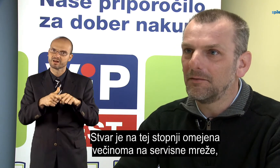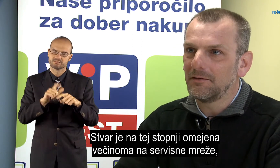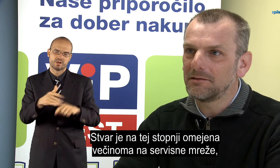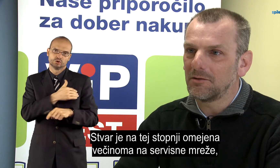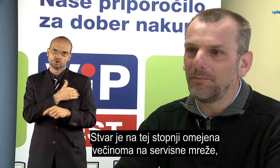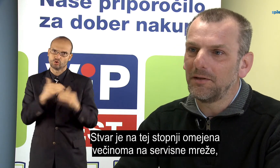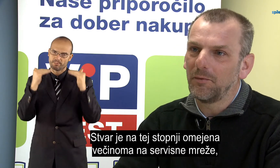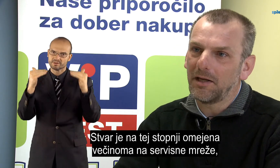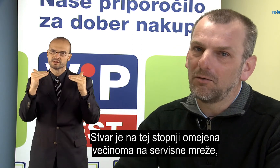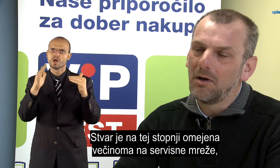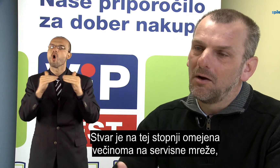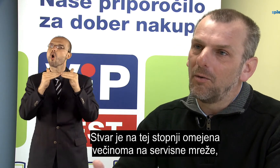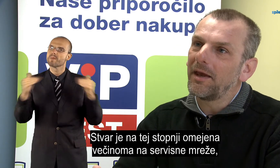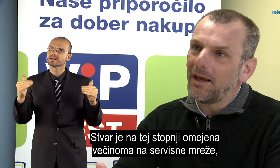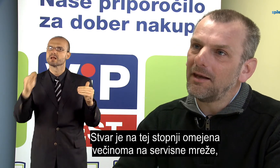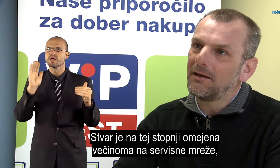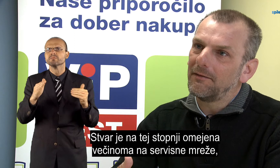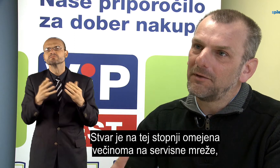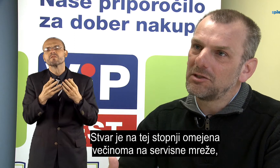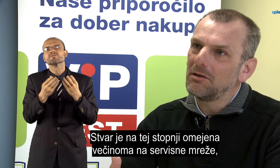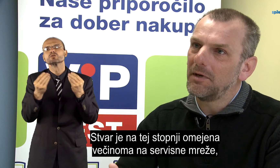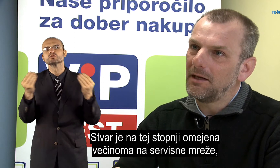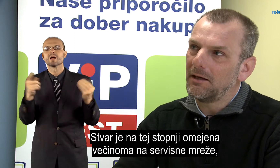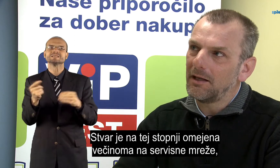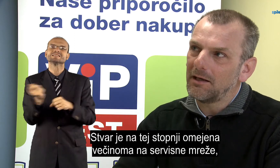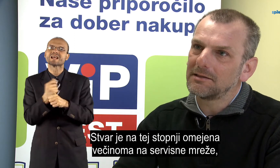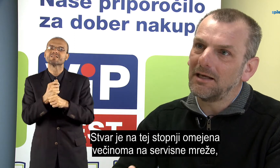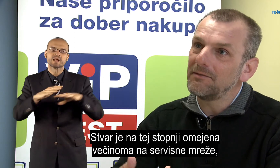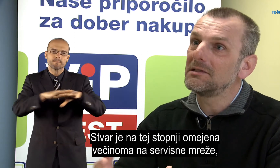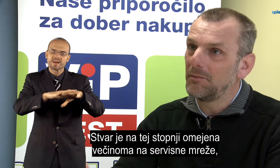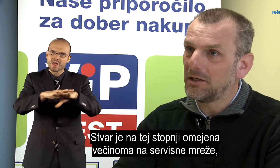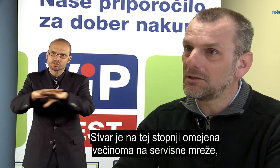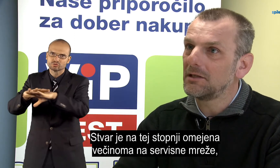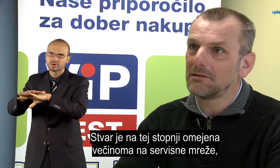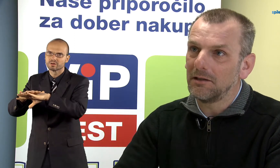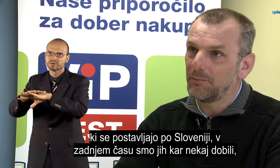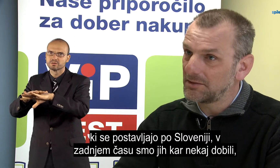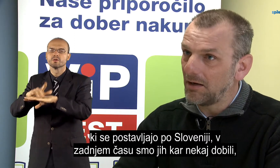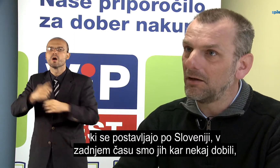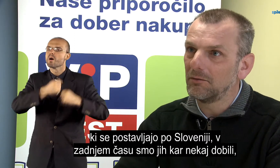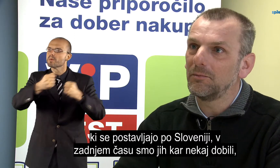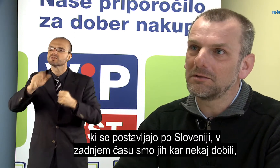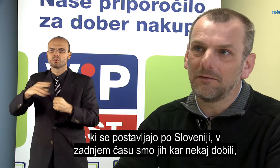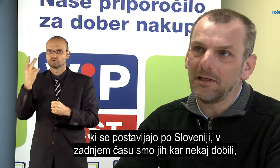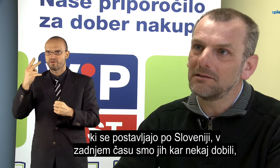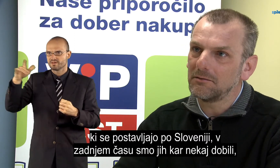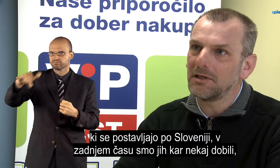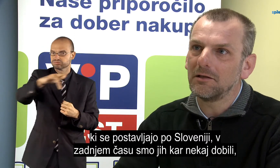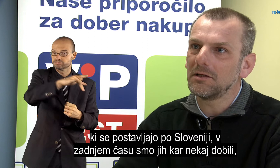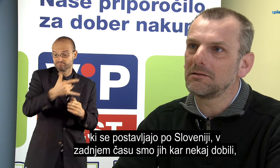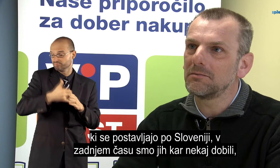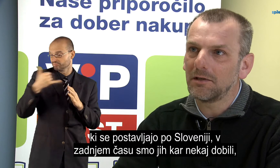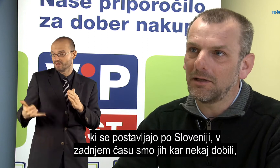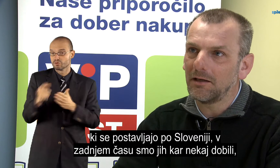tej stopnji, omejena večinoma na neke servisne mreže, ki so je postavljali tudi po Sloveniji. Zdaj v